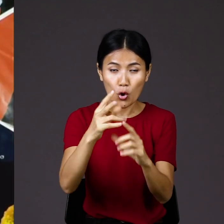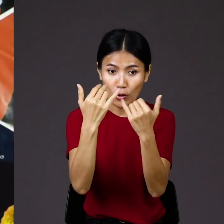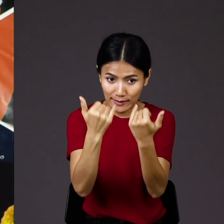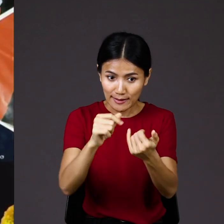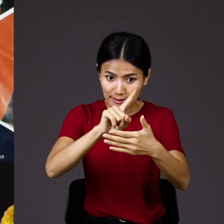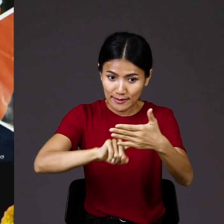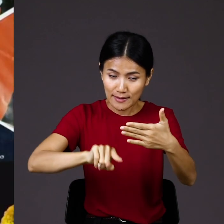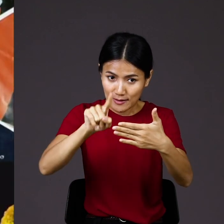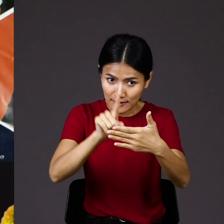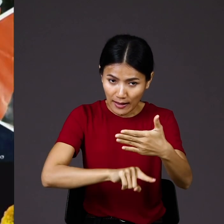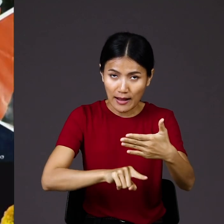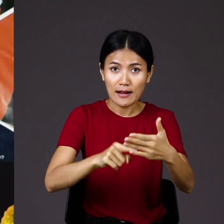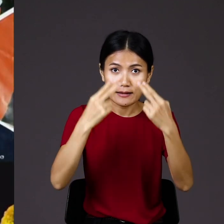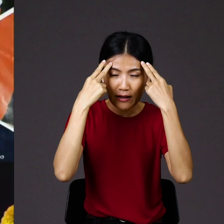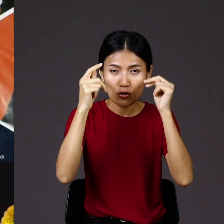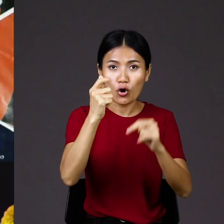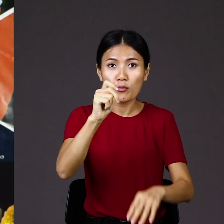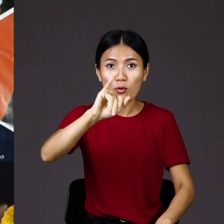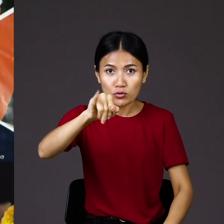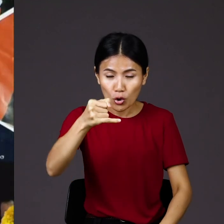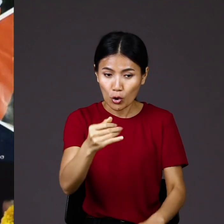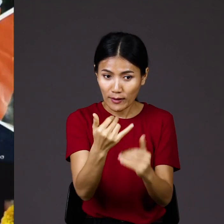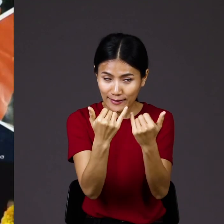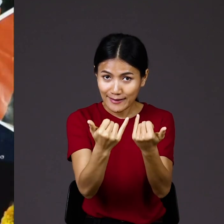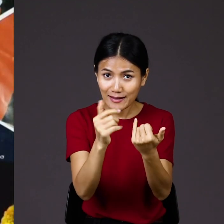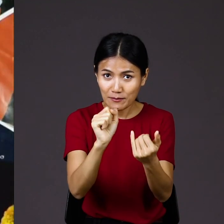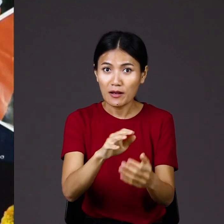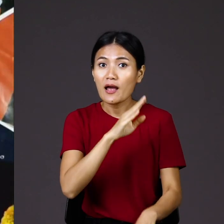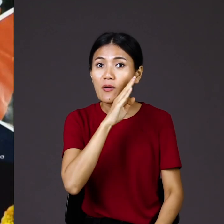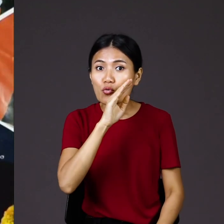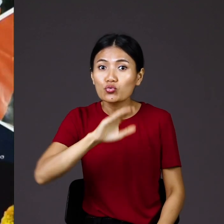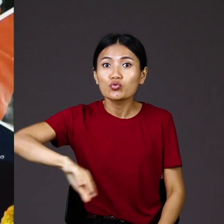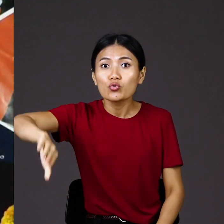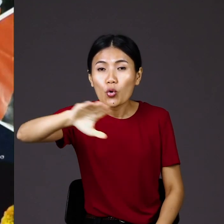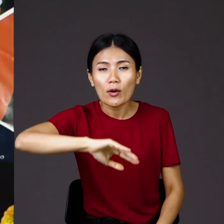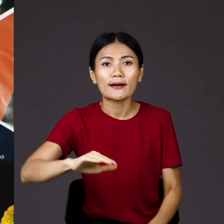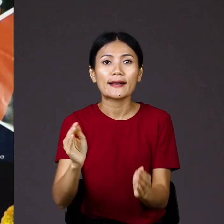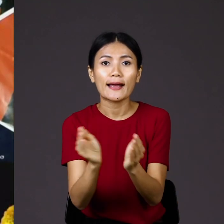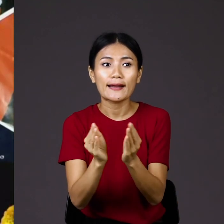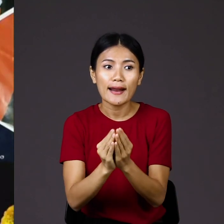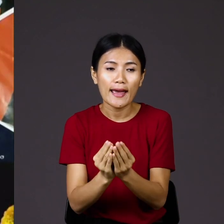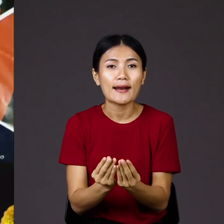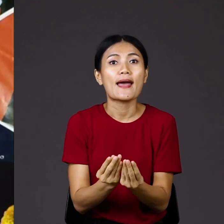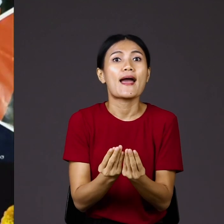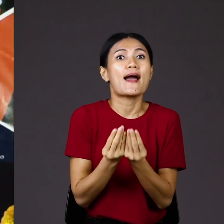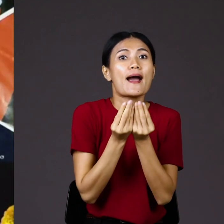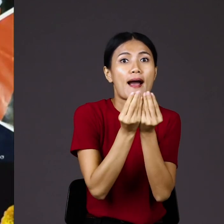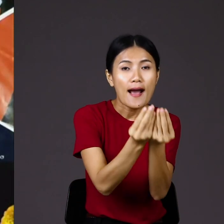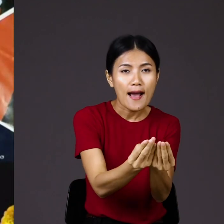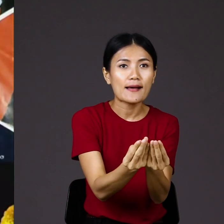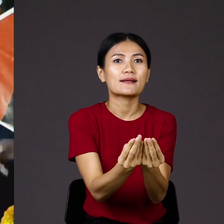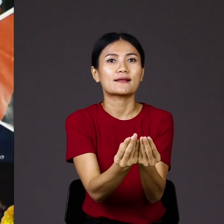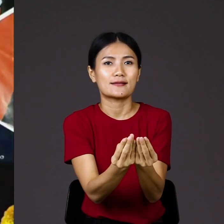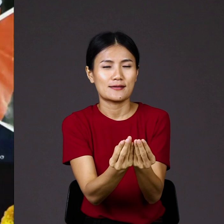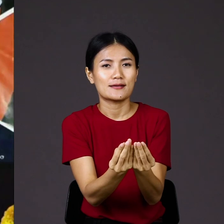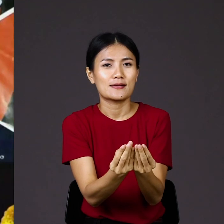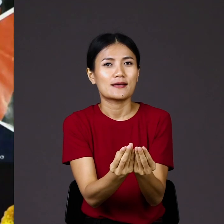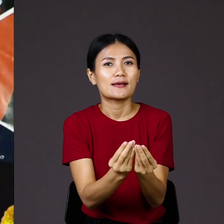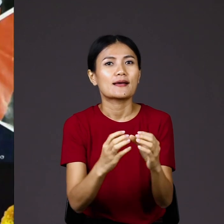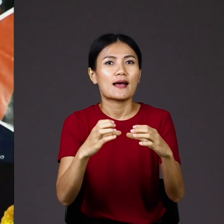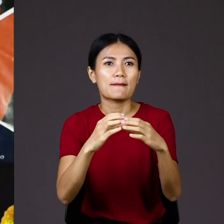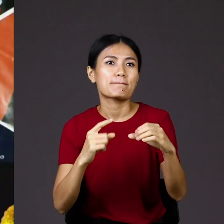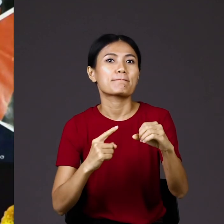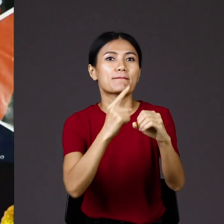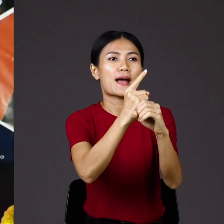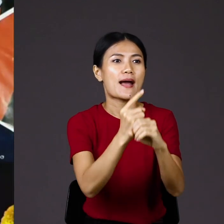คมในการเลือกนายกอบจครั้งนี้หากพี่น้องเลือกผู้สมัครของคณะก้าวหน้าทั่วประเทศให้ถล่ม